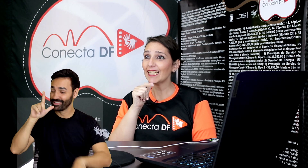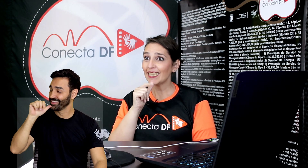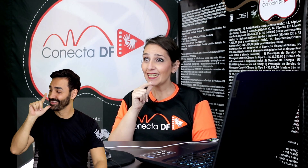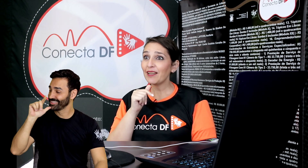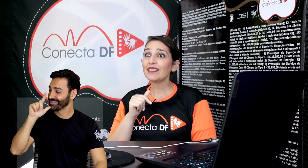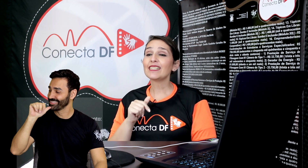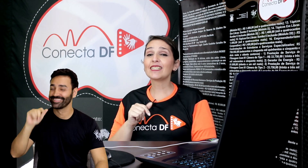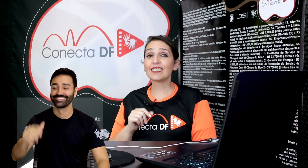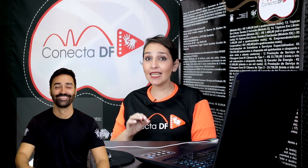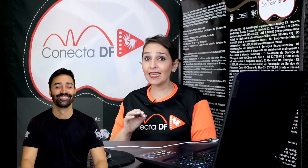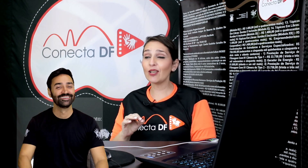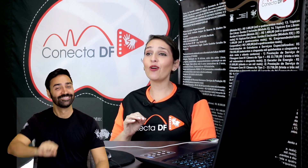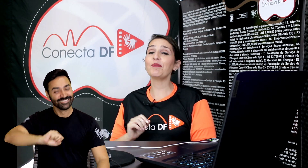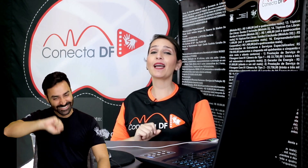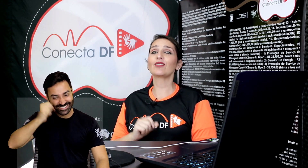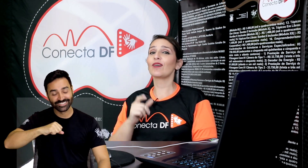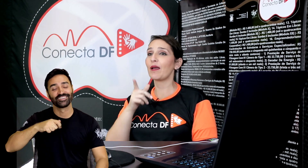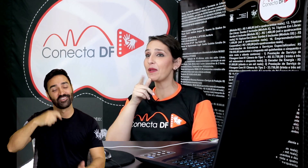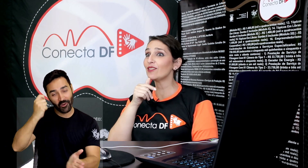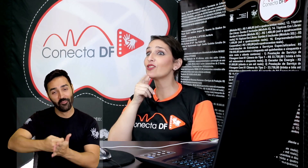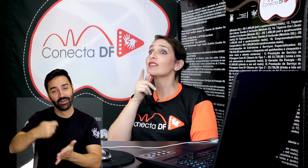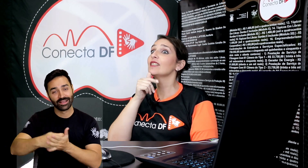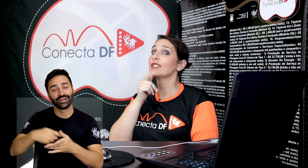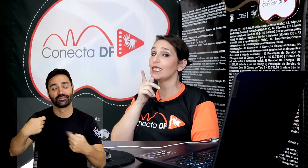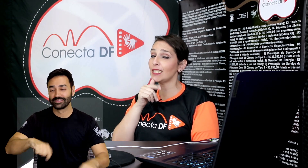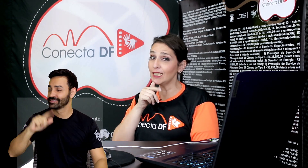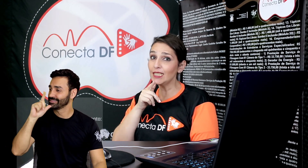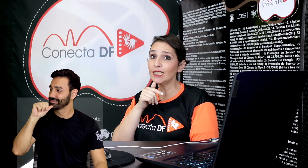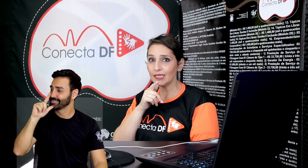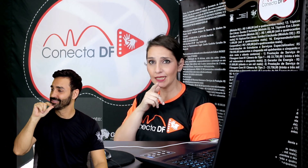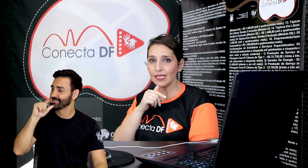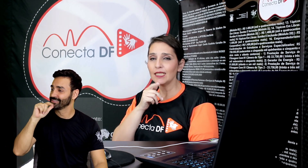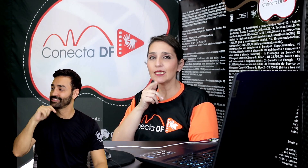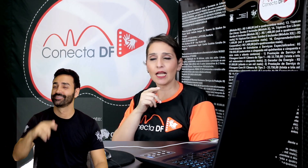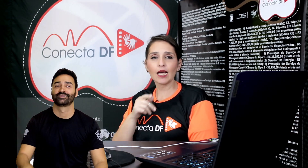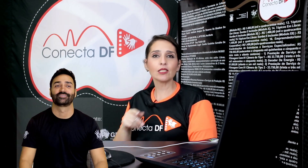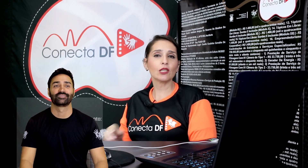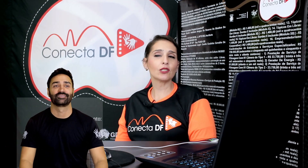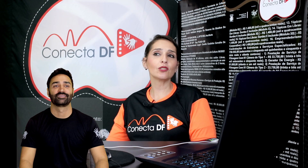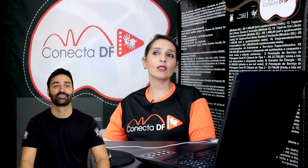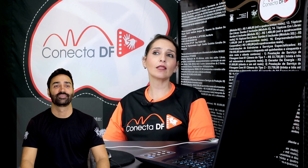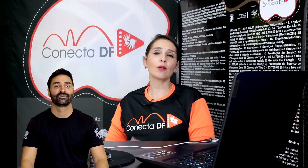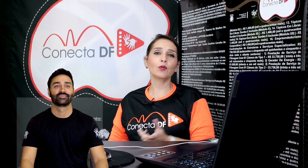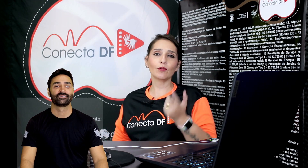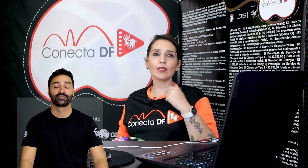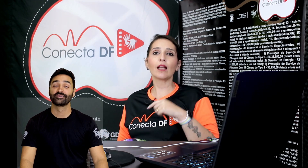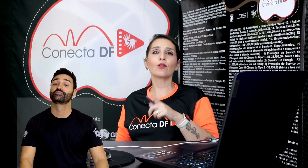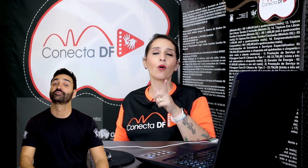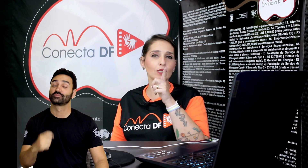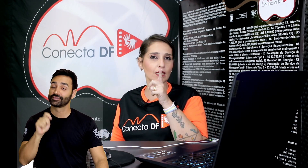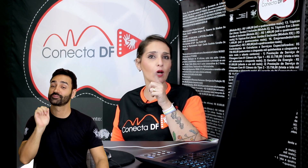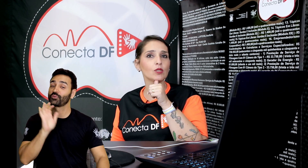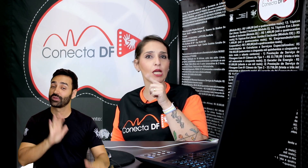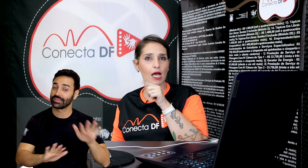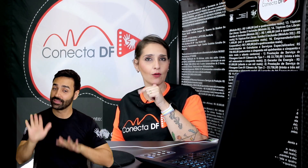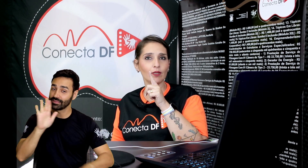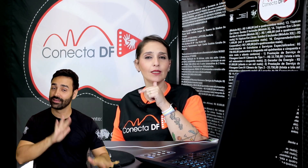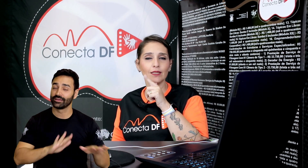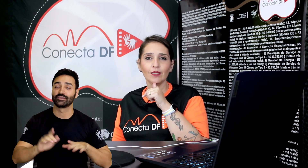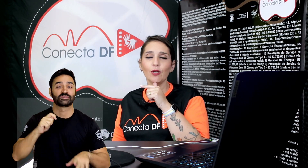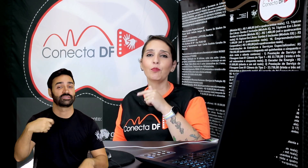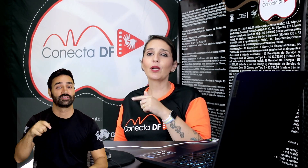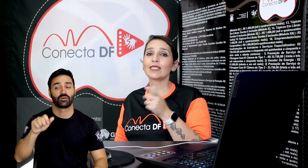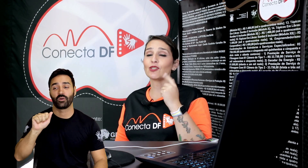Sim. Sim, obrigatoriamente sim, tá, gente? A gente tem que ter muito cuidado com o sinal de